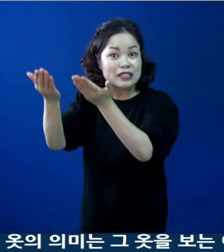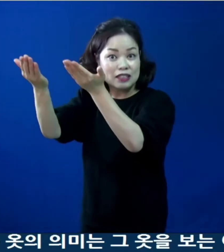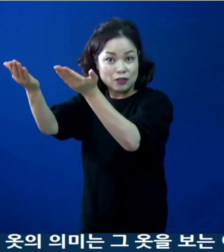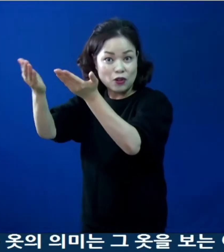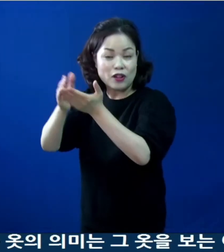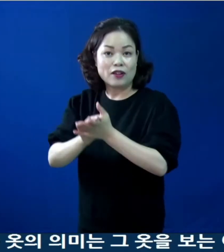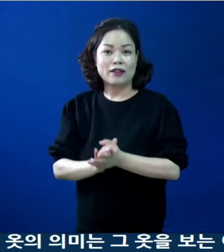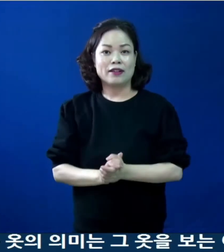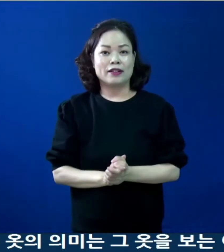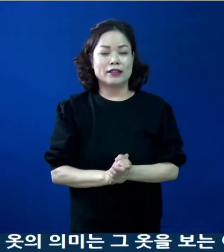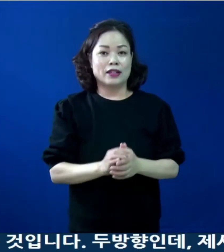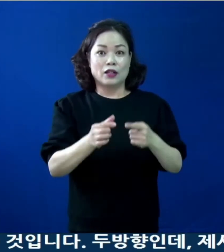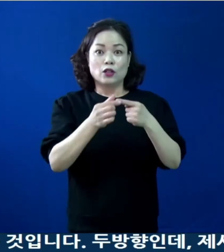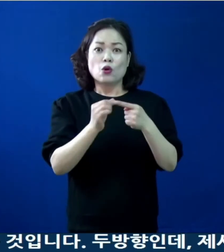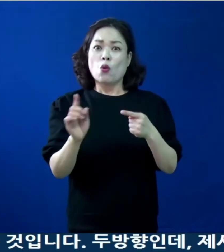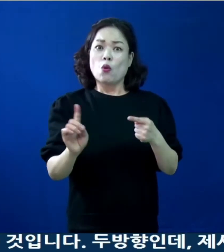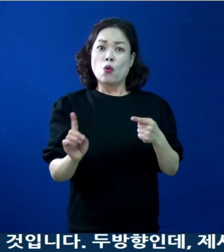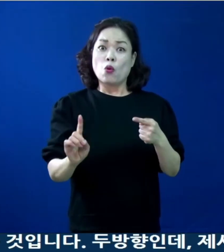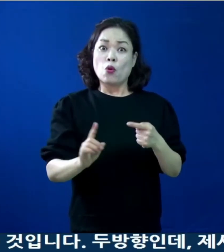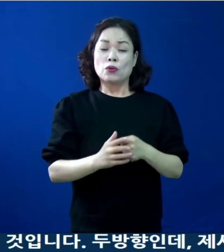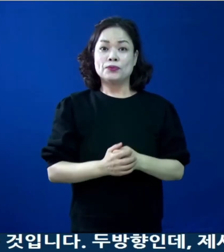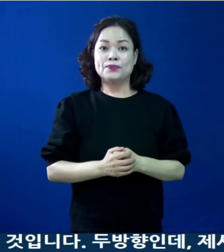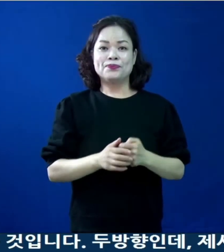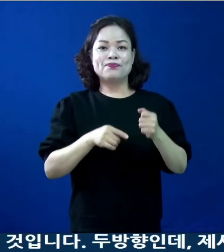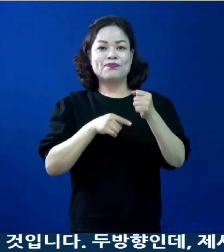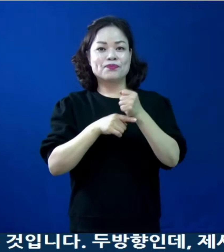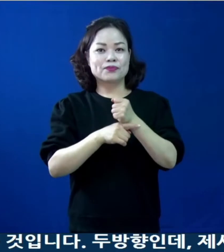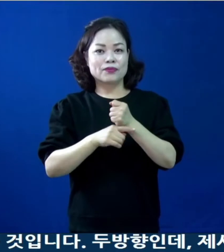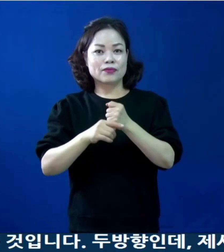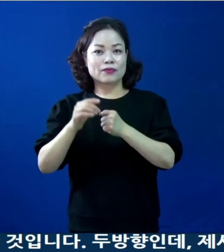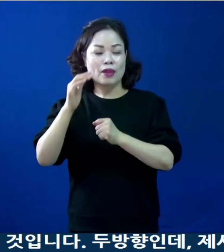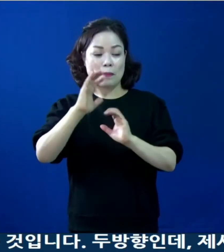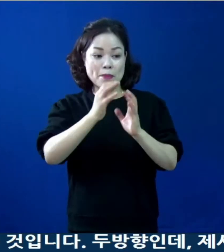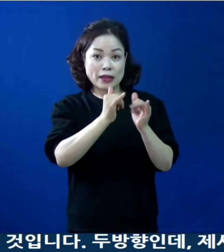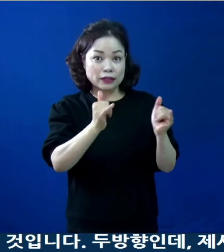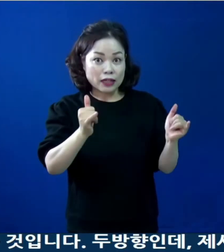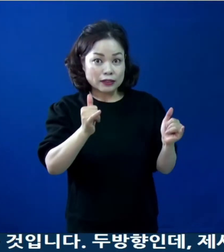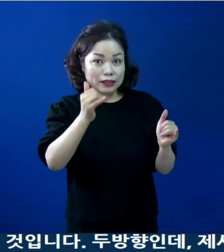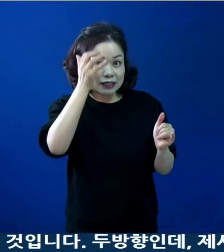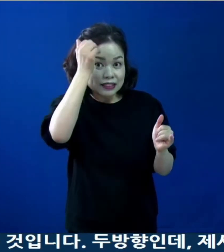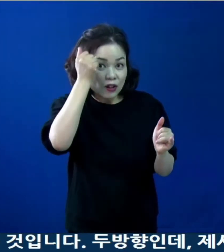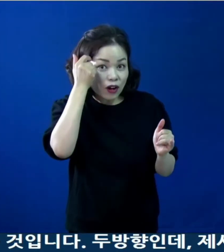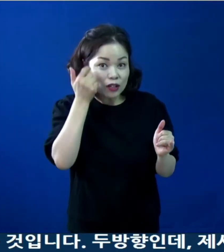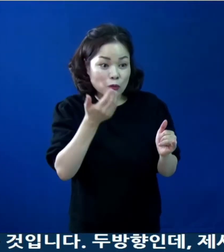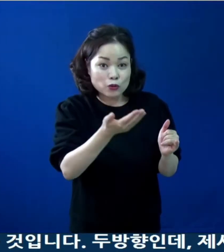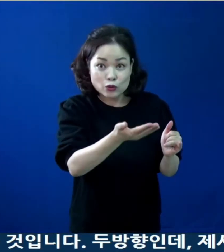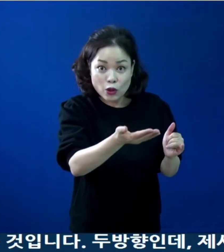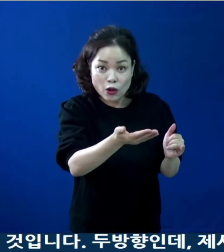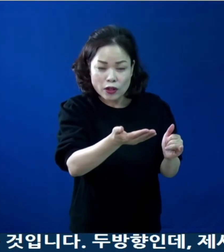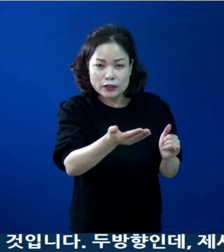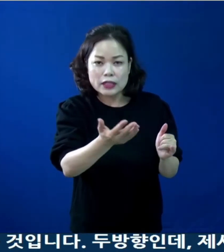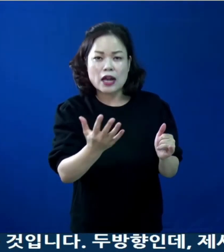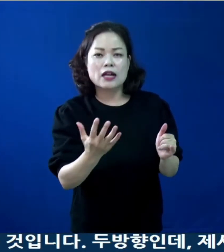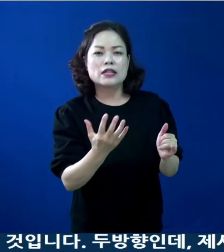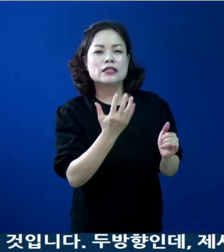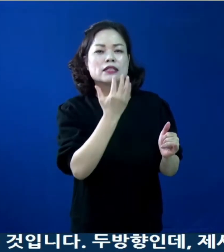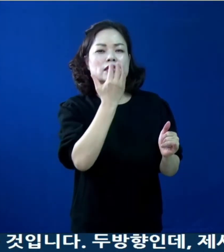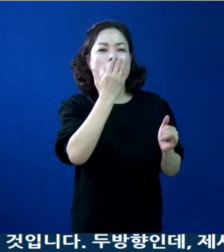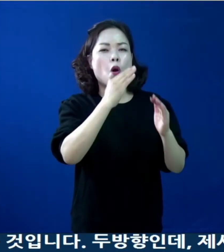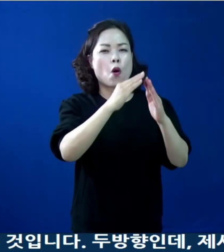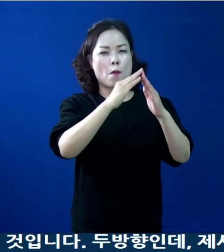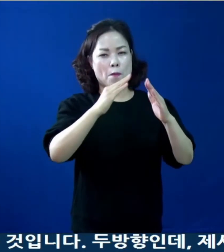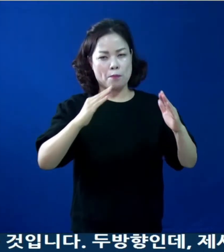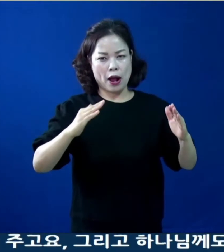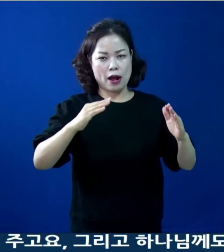겁니다. 첫 번째, 어떤 뜻을 백성들에게 기억나게 할 것인가? 성막을 기억나게 한다는